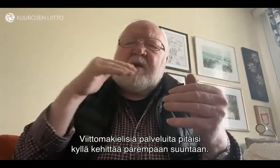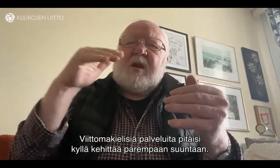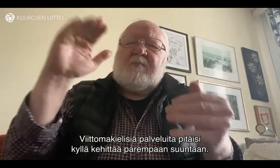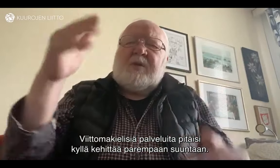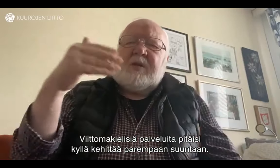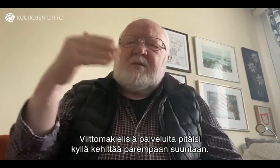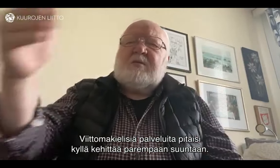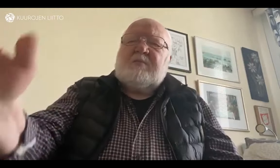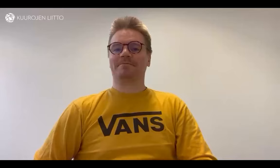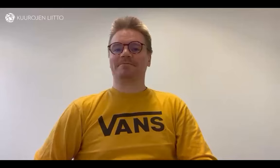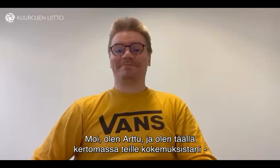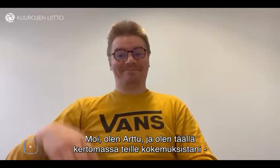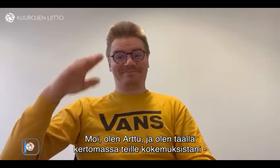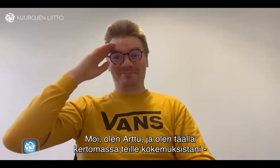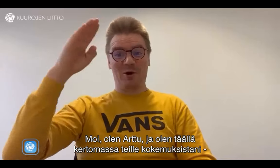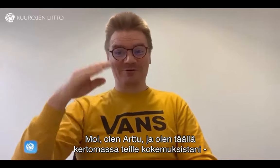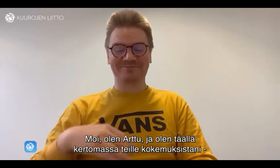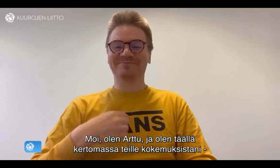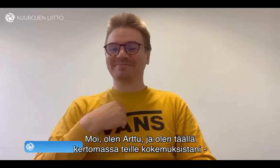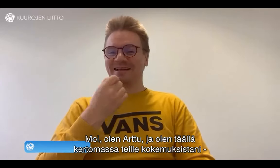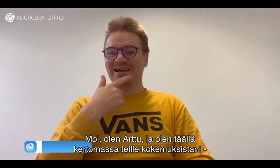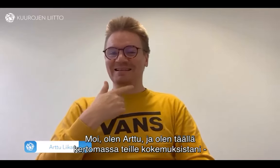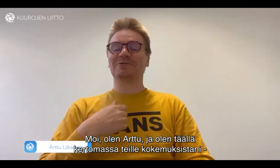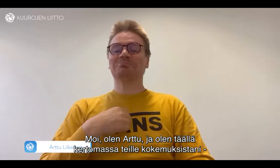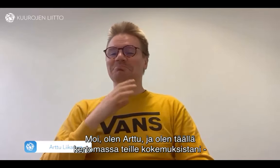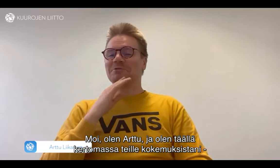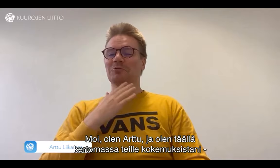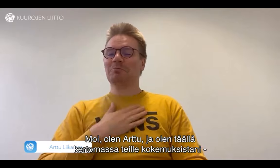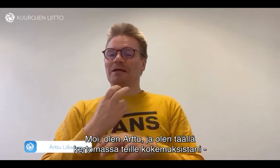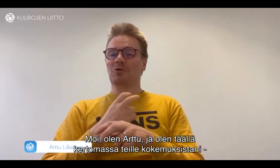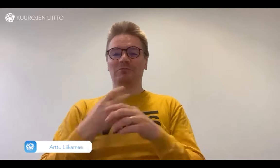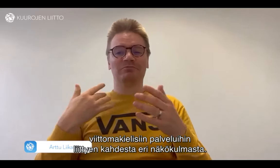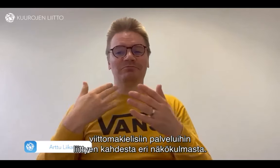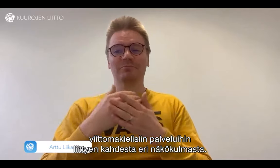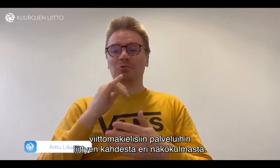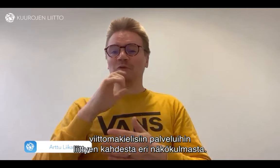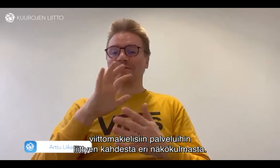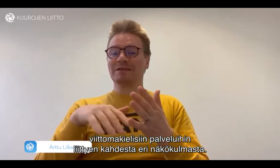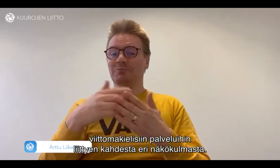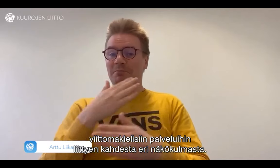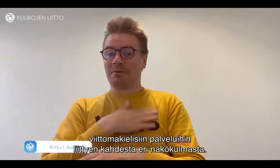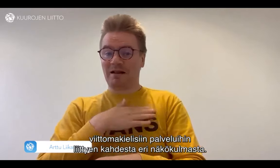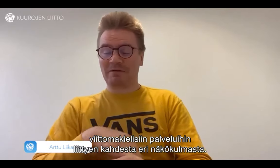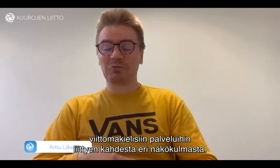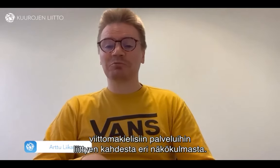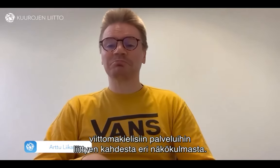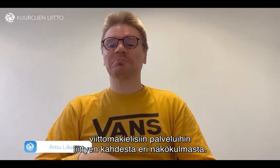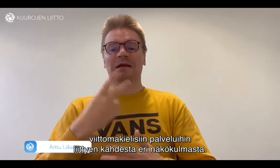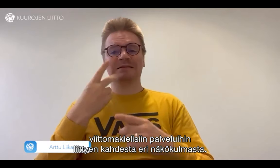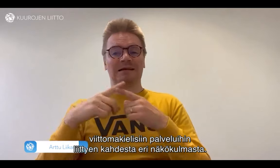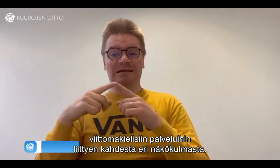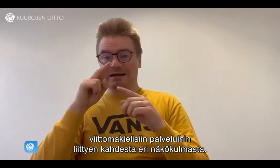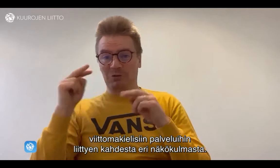Viittomakielisiä palveluita pitäisi kyllä kehittää parempaan suuntaan. Moi, olen Arttu ja olen täällä kertomassa